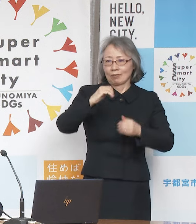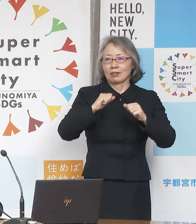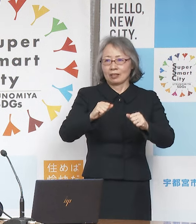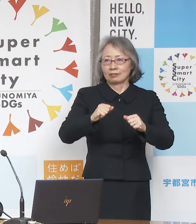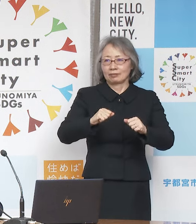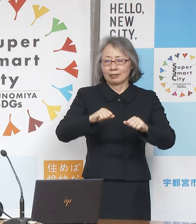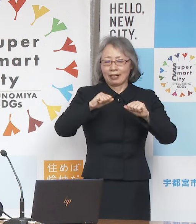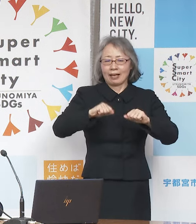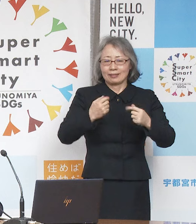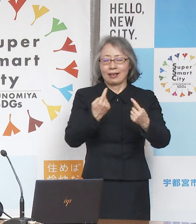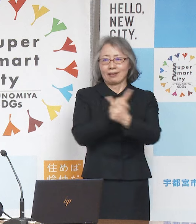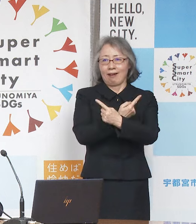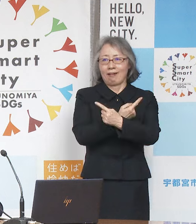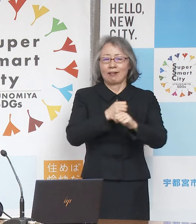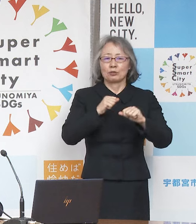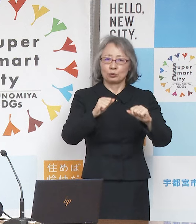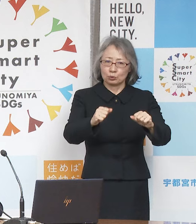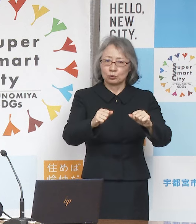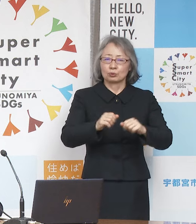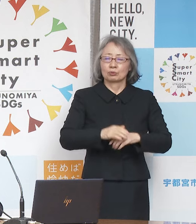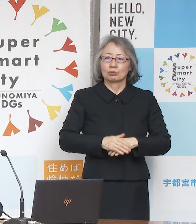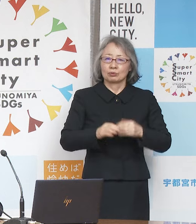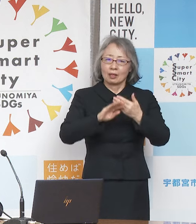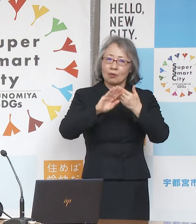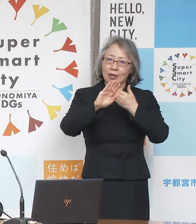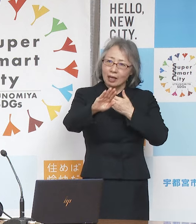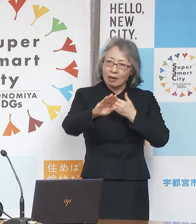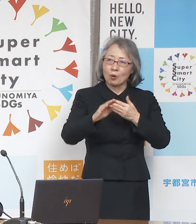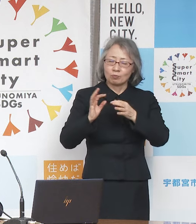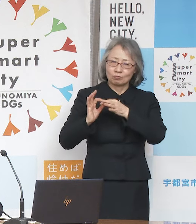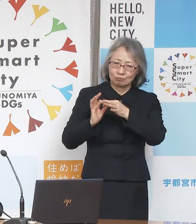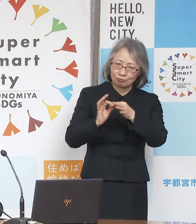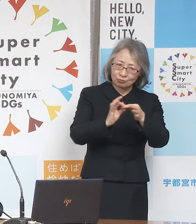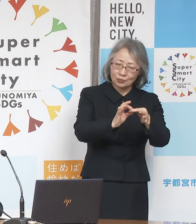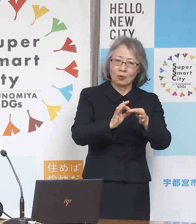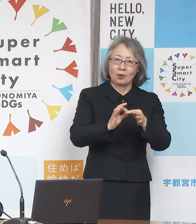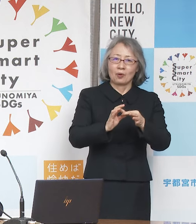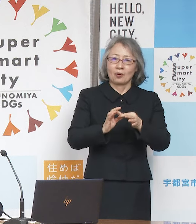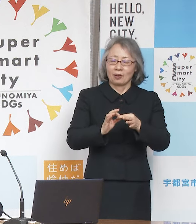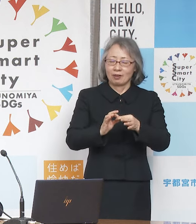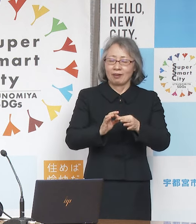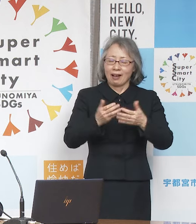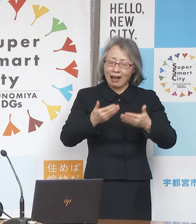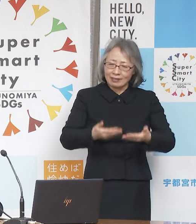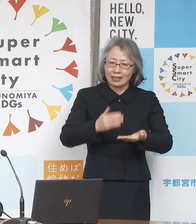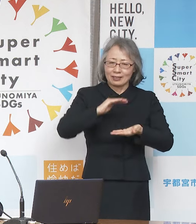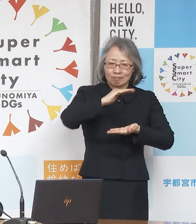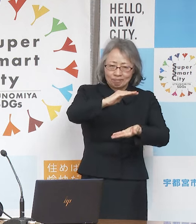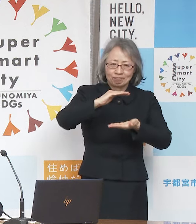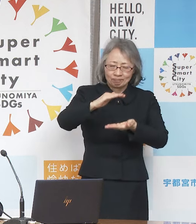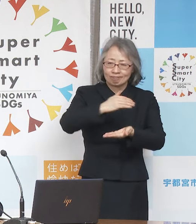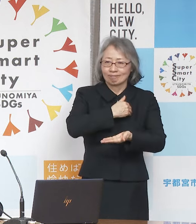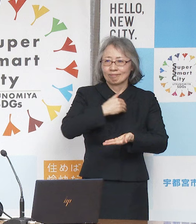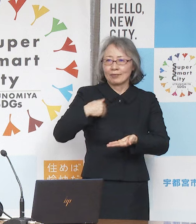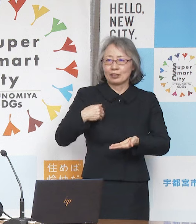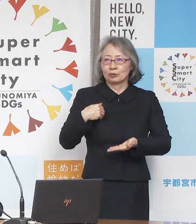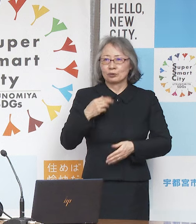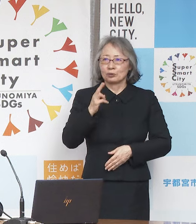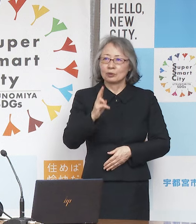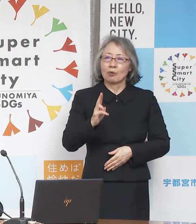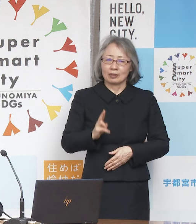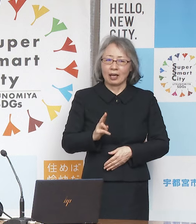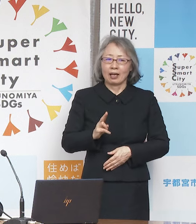活性化していくそしてこれからも持続しながら安定供給が市民の皆様にできると